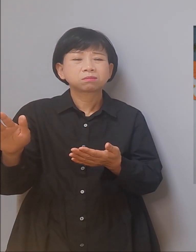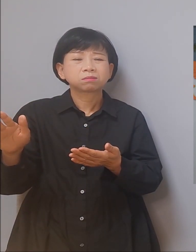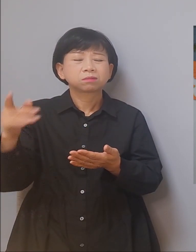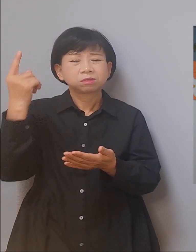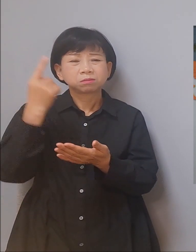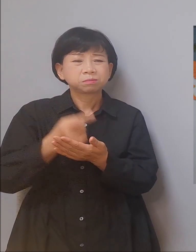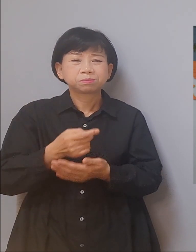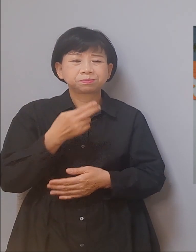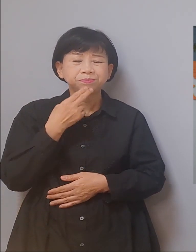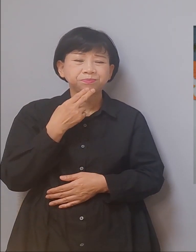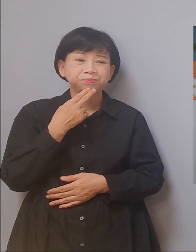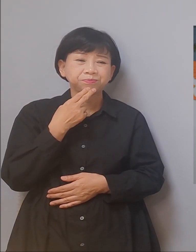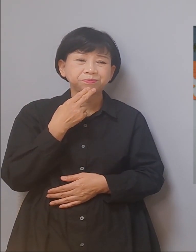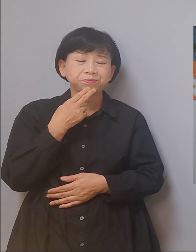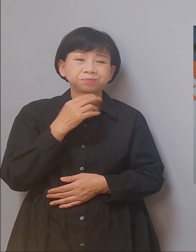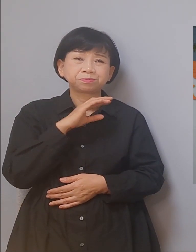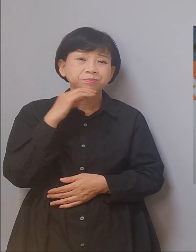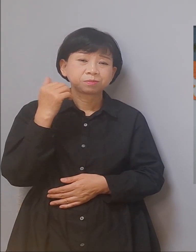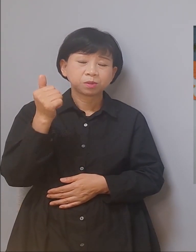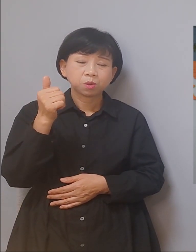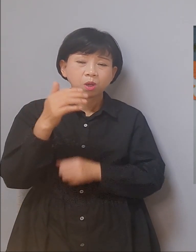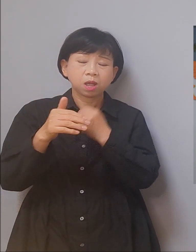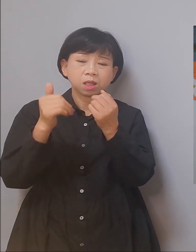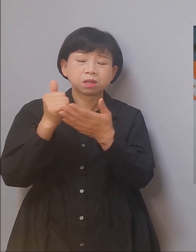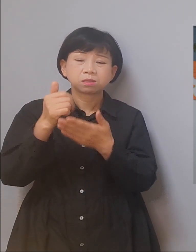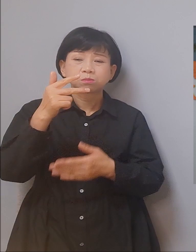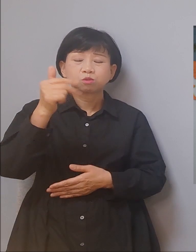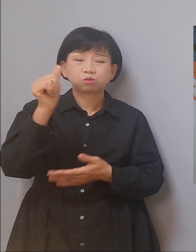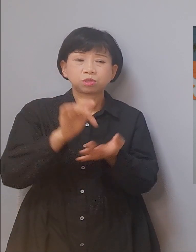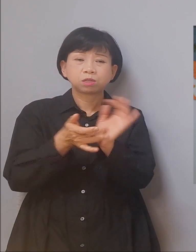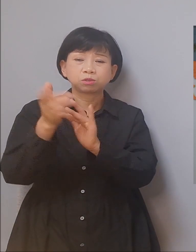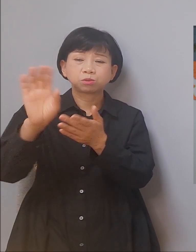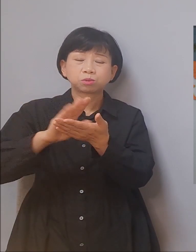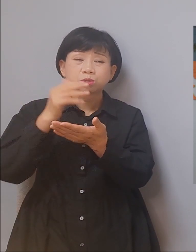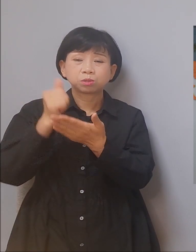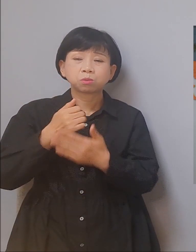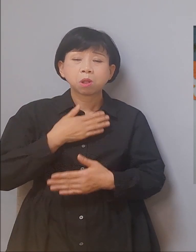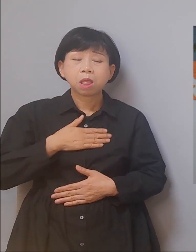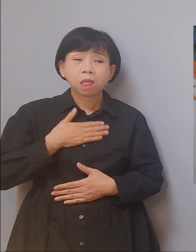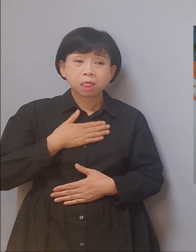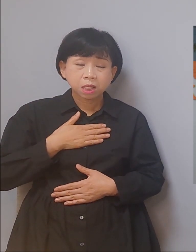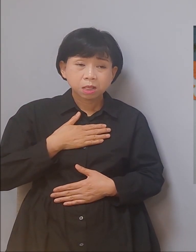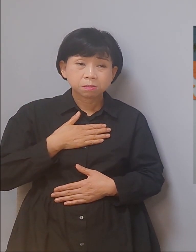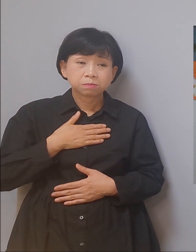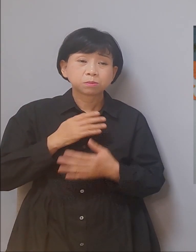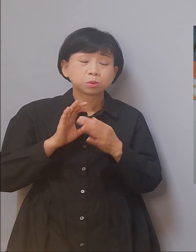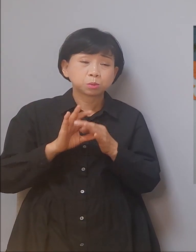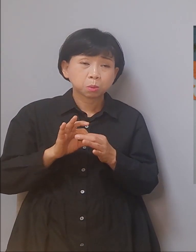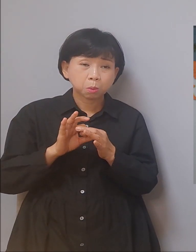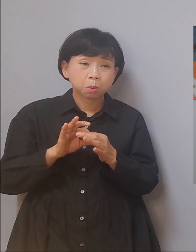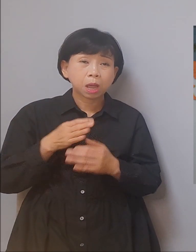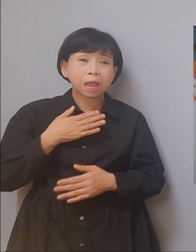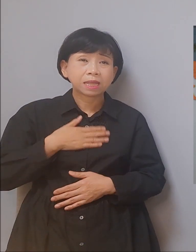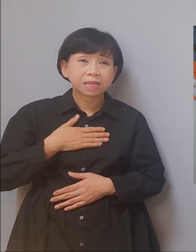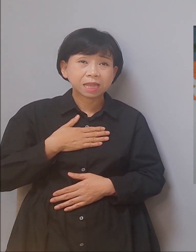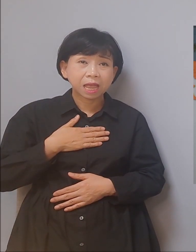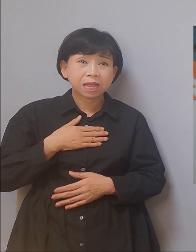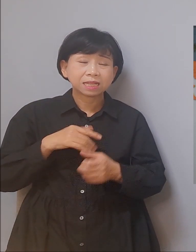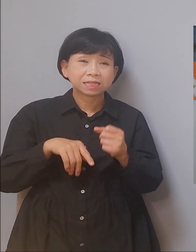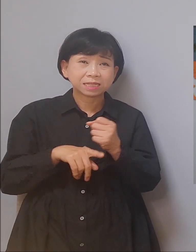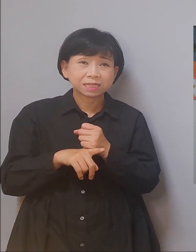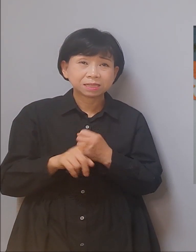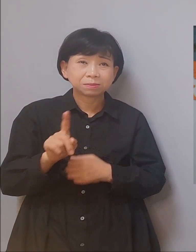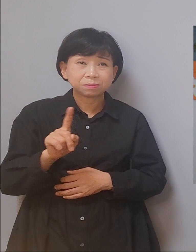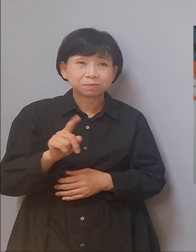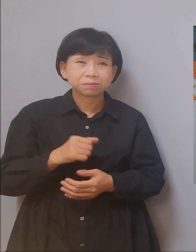없는 거지요. 베드로가 하나님과 우리 주 예수 그리스도를 알미라고 했을 때는 이 알, 좀 발음이